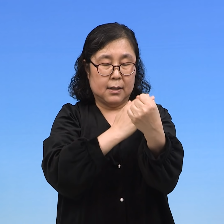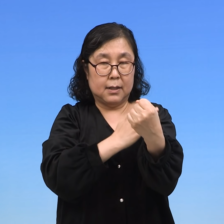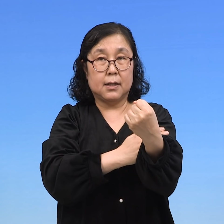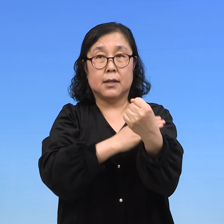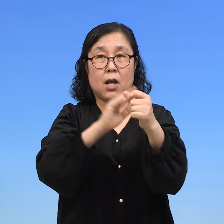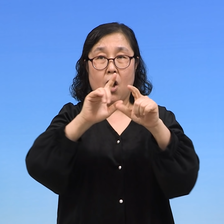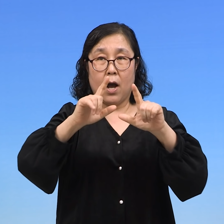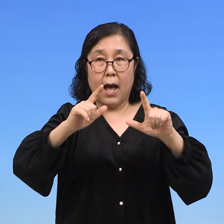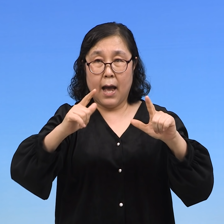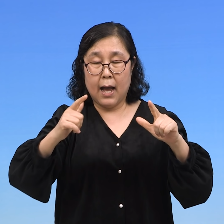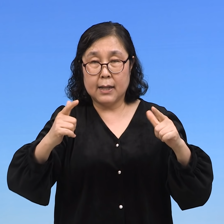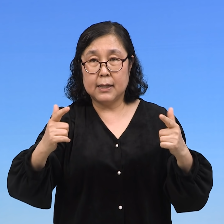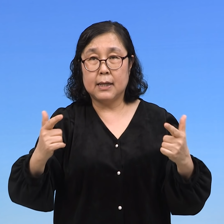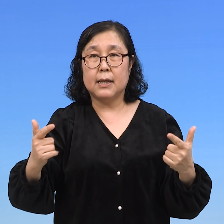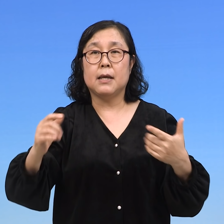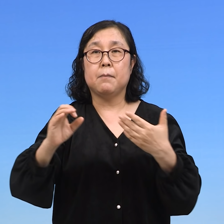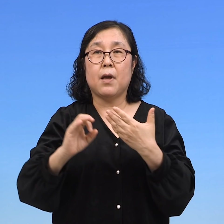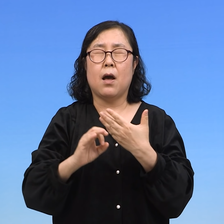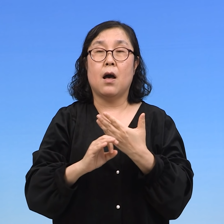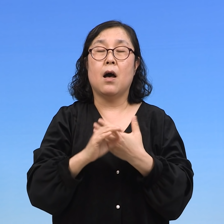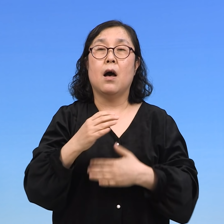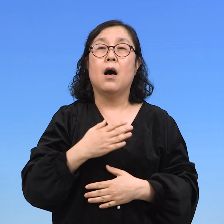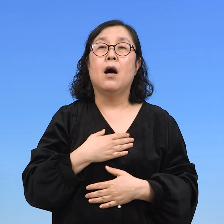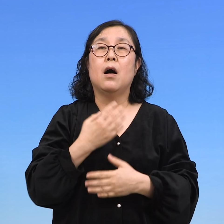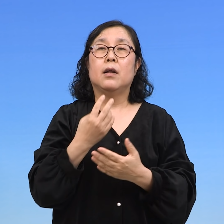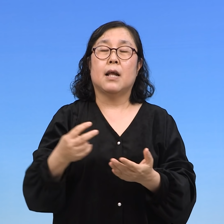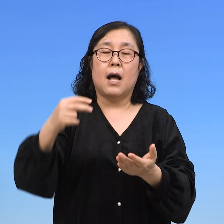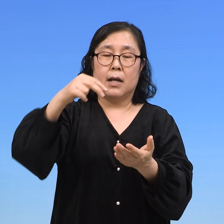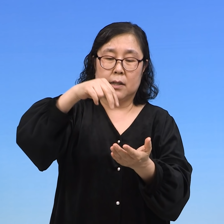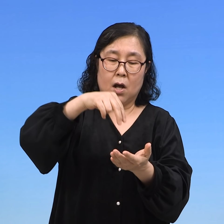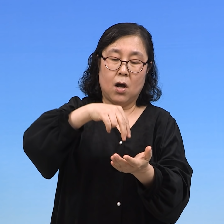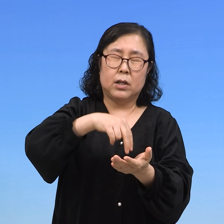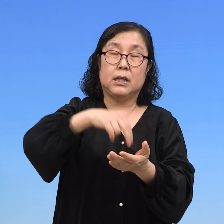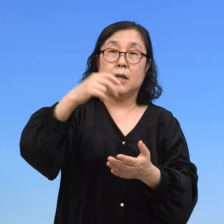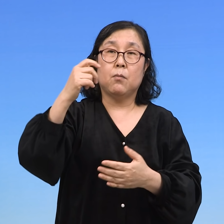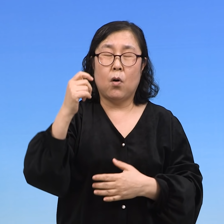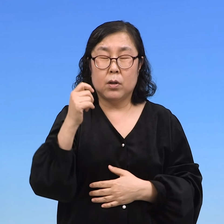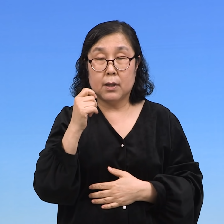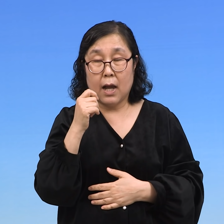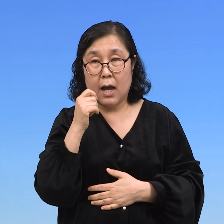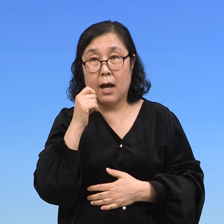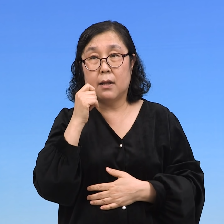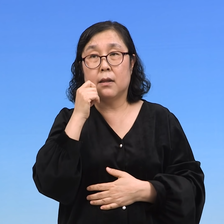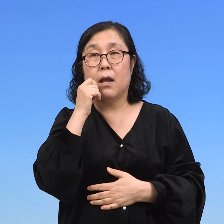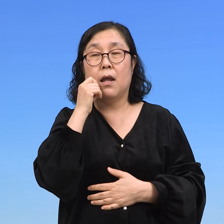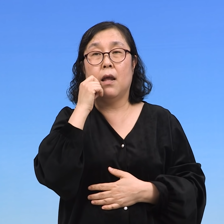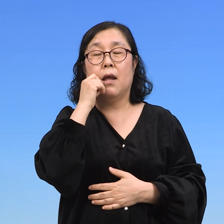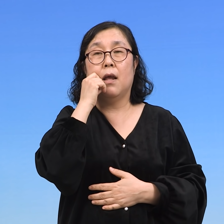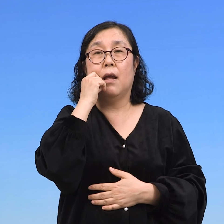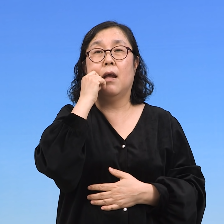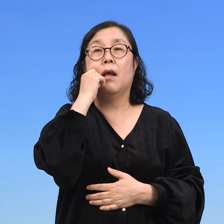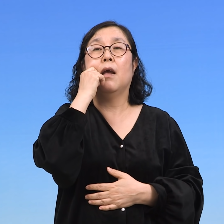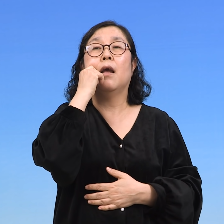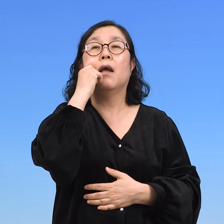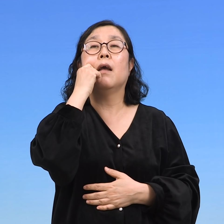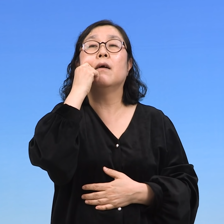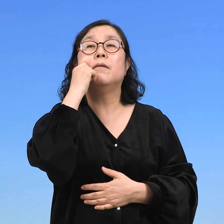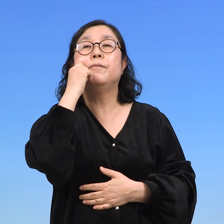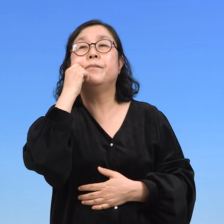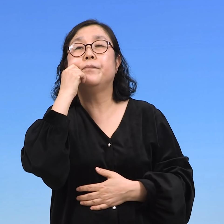능력 아니면 나 서지 못하네 우리를 위하여 다른 길